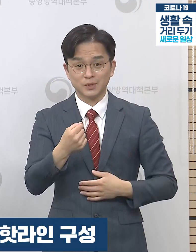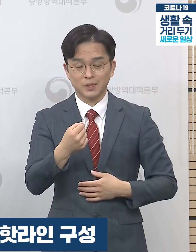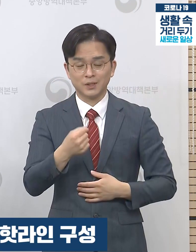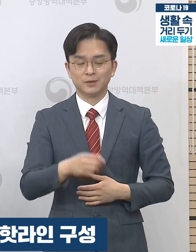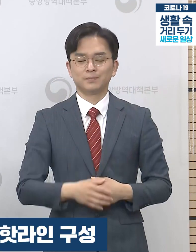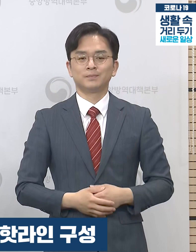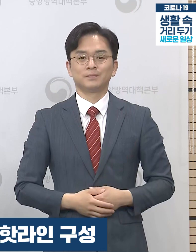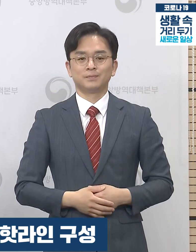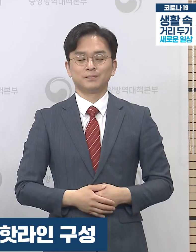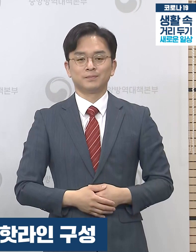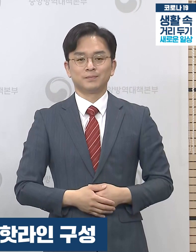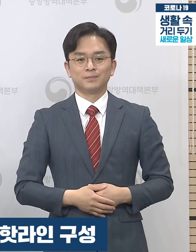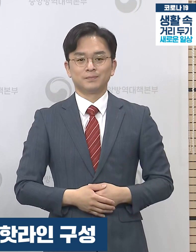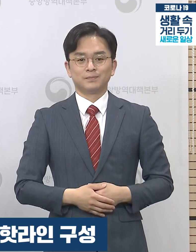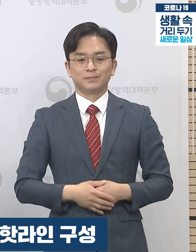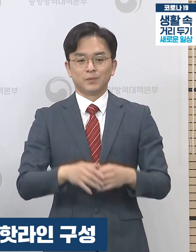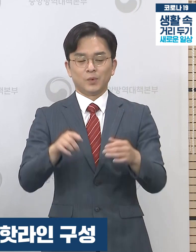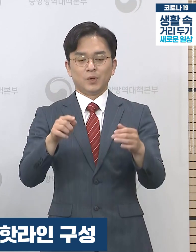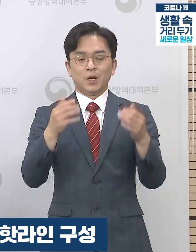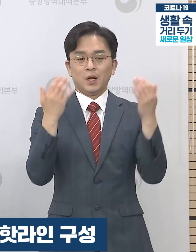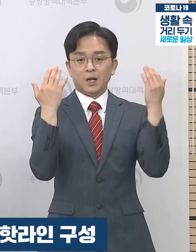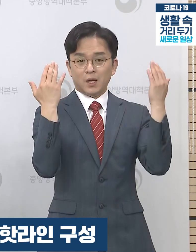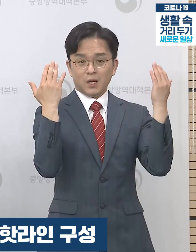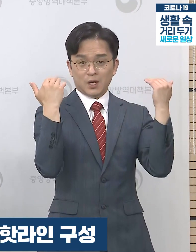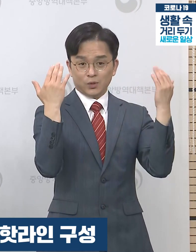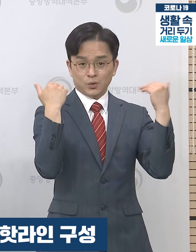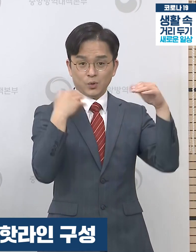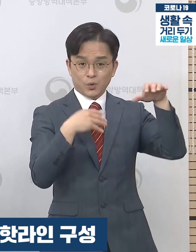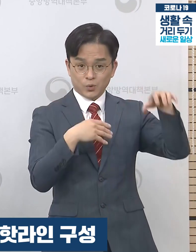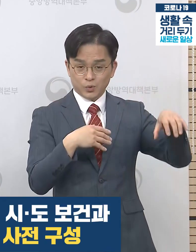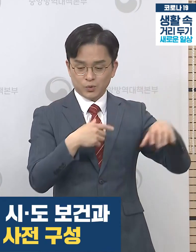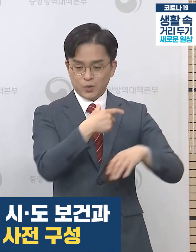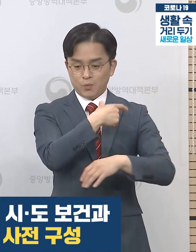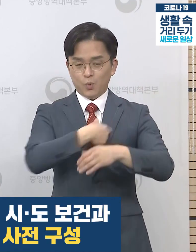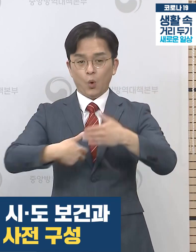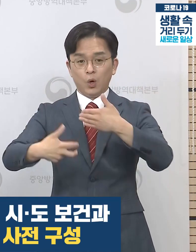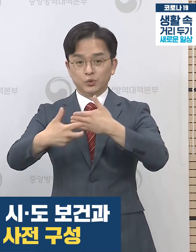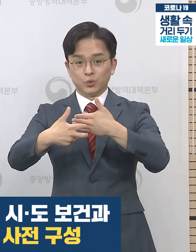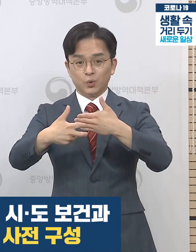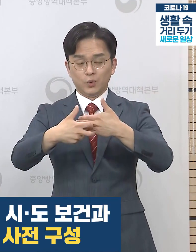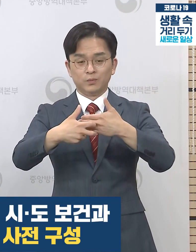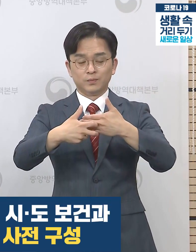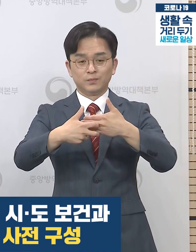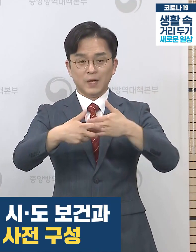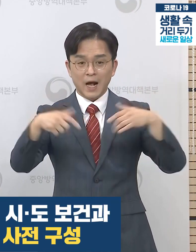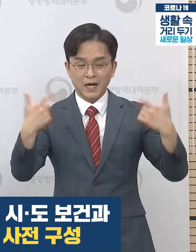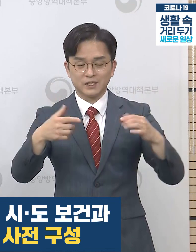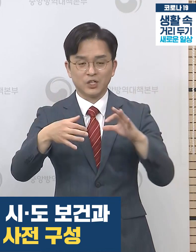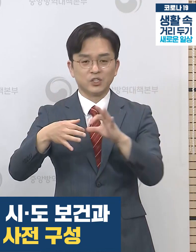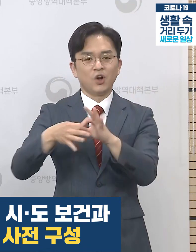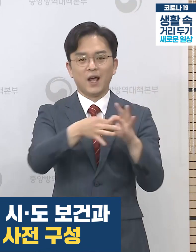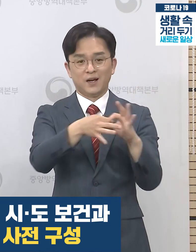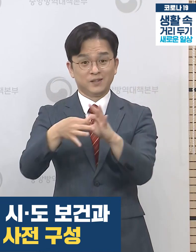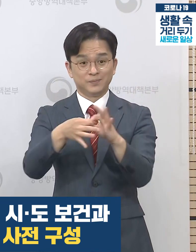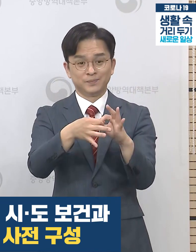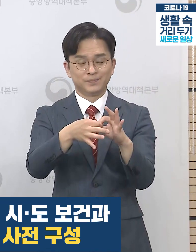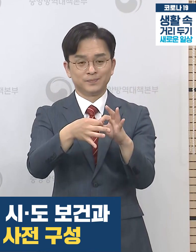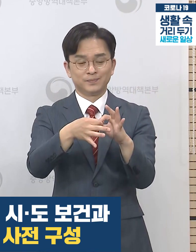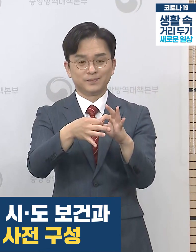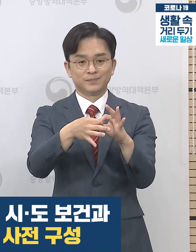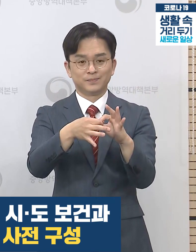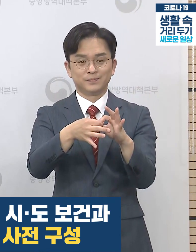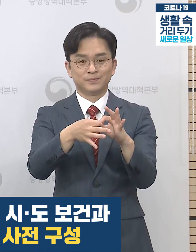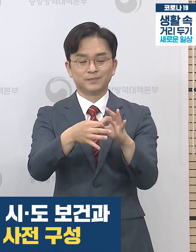등교를 앞두고 교육기관과 보건소의 한라인을 구성하고 각 교육청과 지자체의